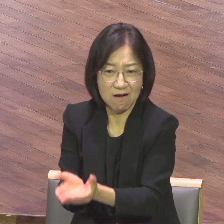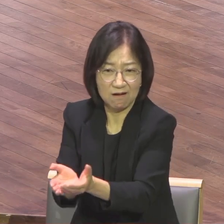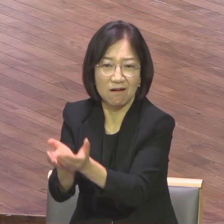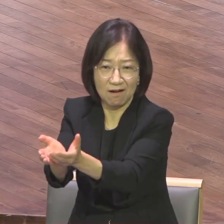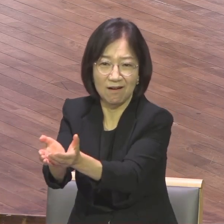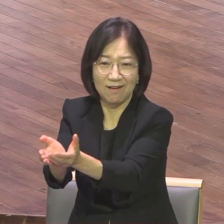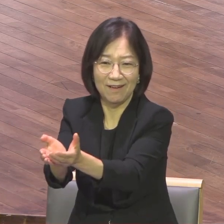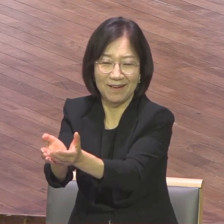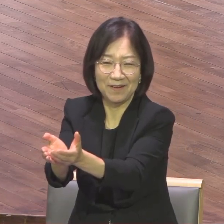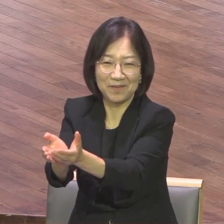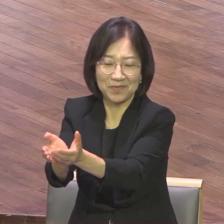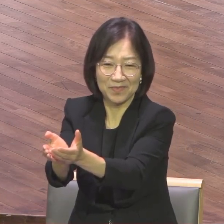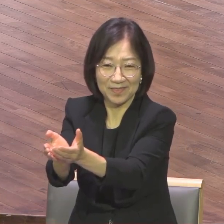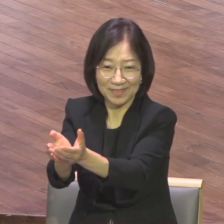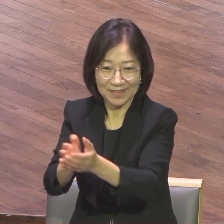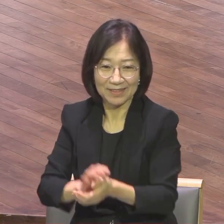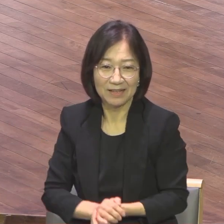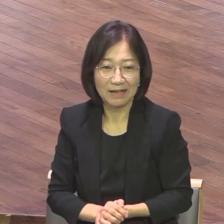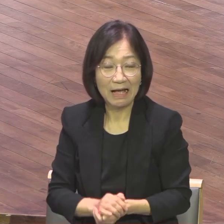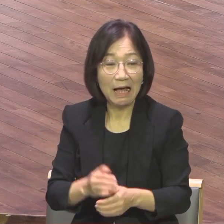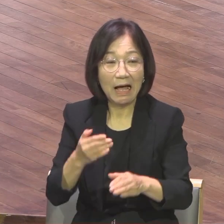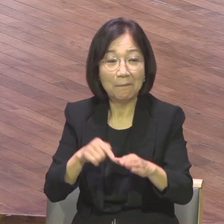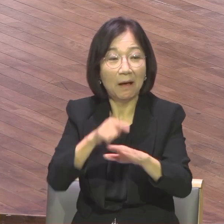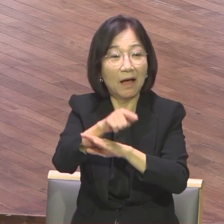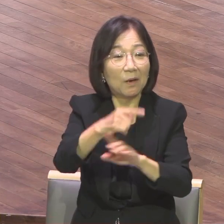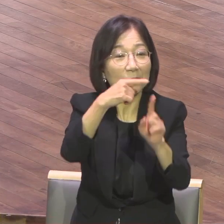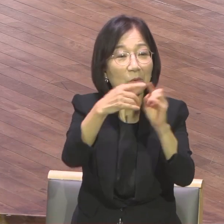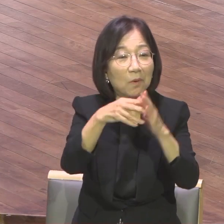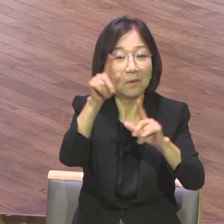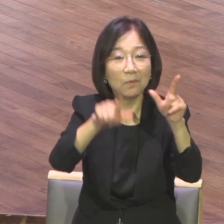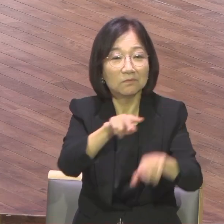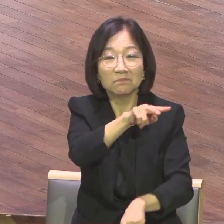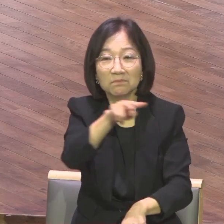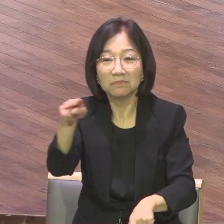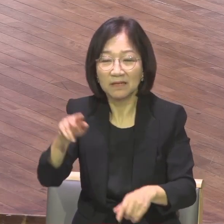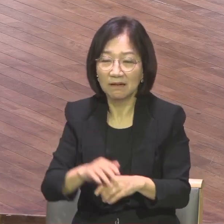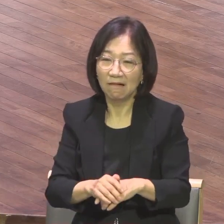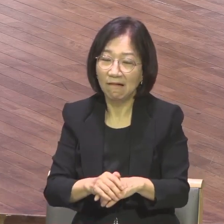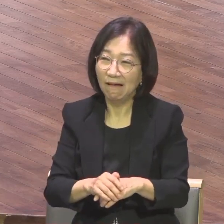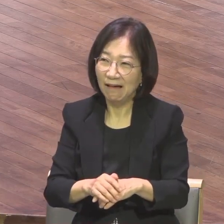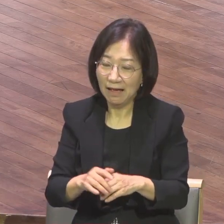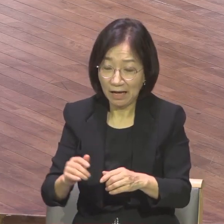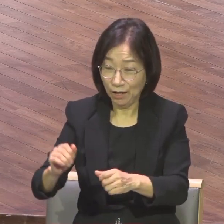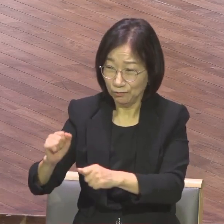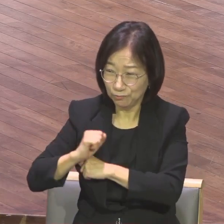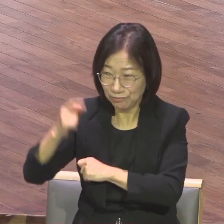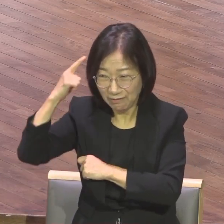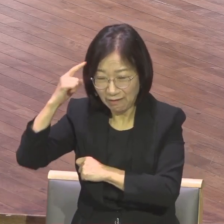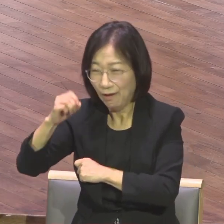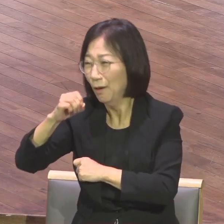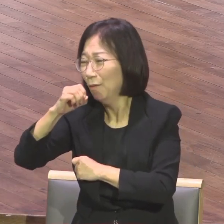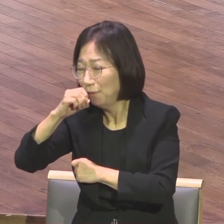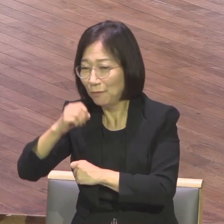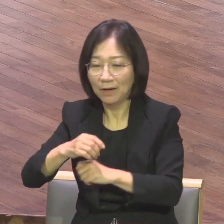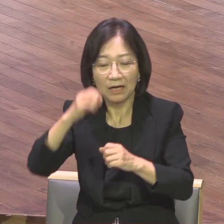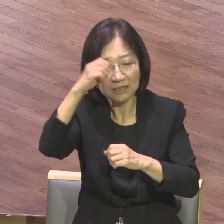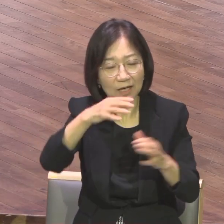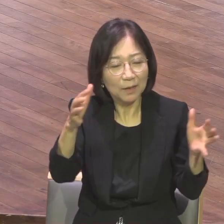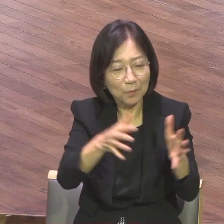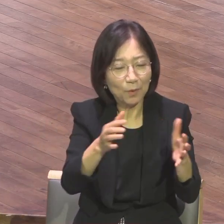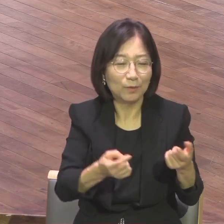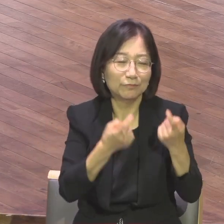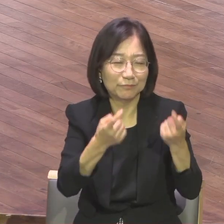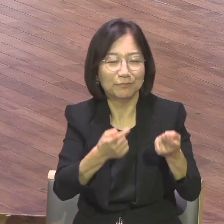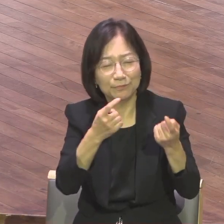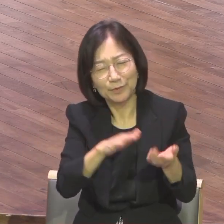많은 교회들이 그렇습니다. 유람선에 타고 있는 것처럼 그냥 교회 본질 사명 다 필요 없고 그냥